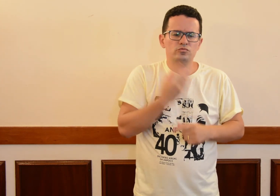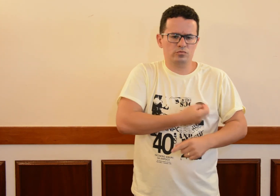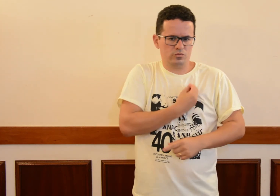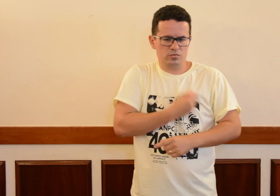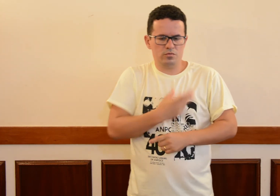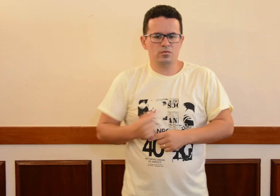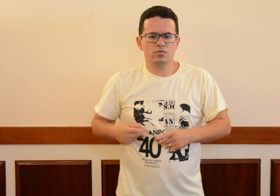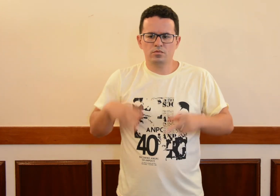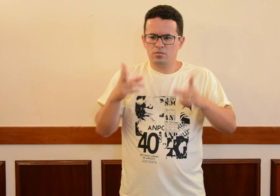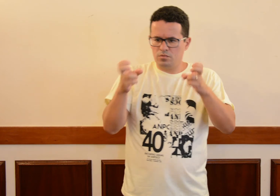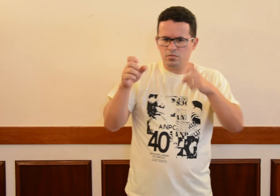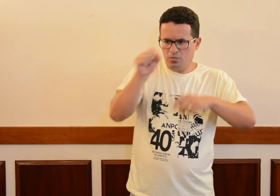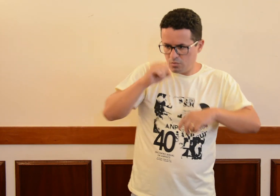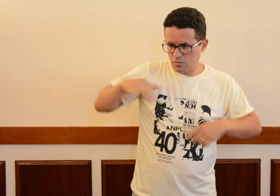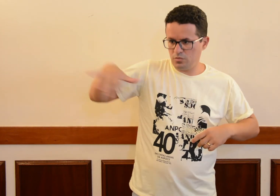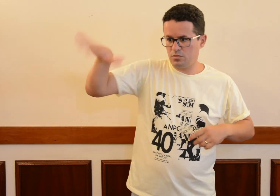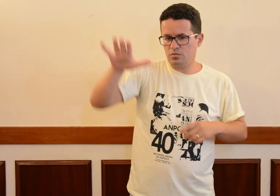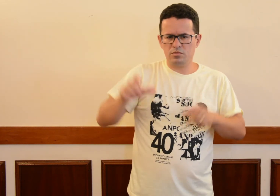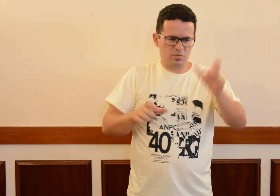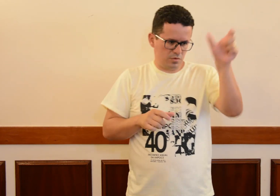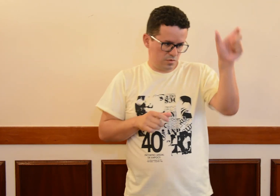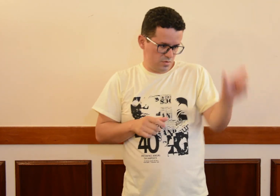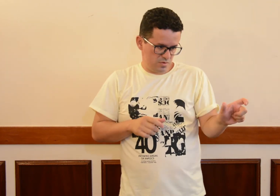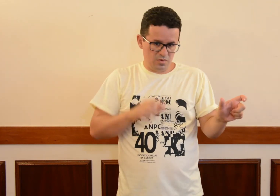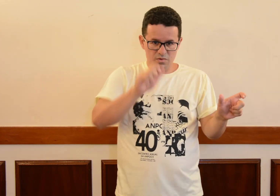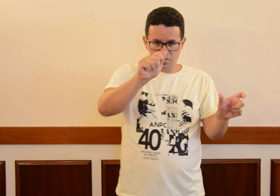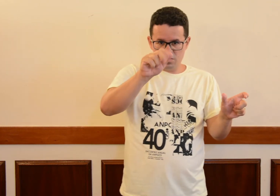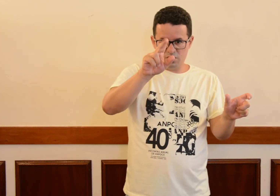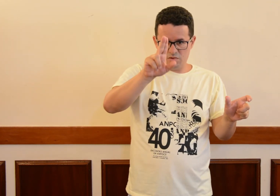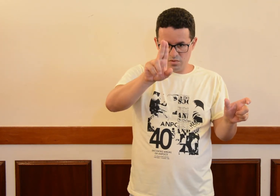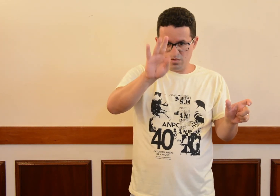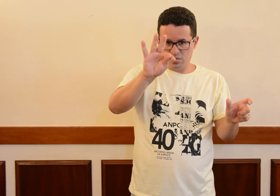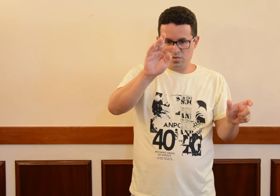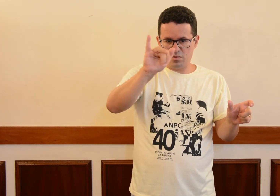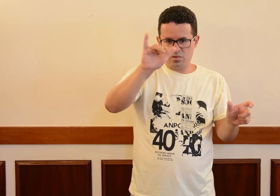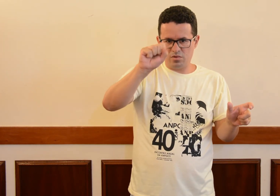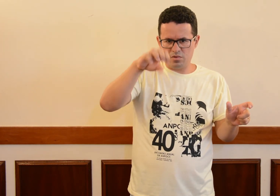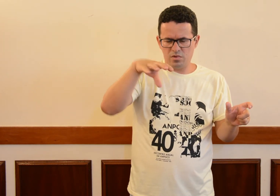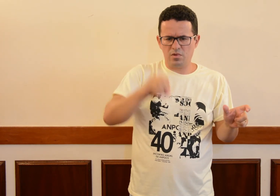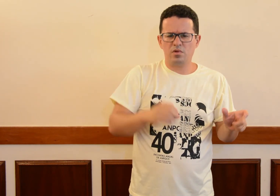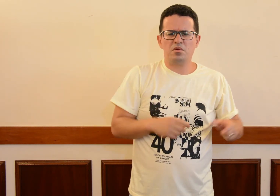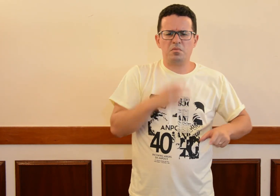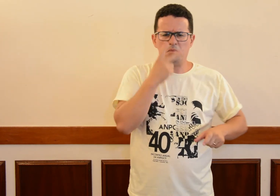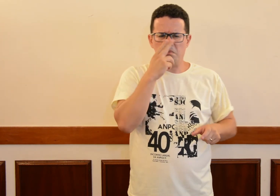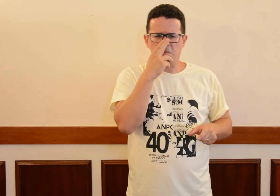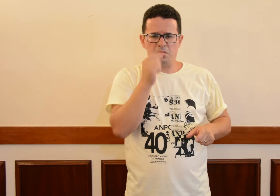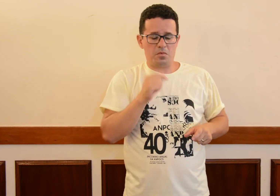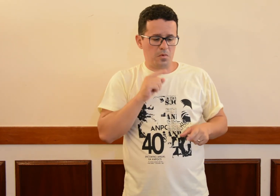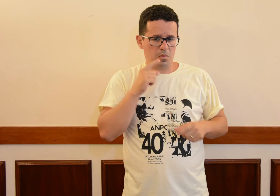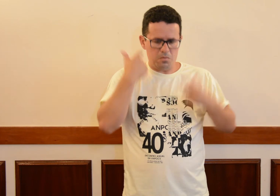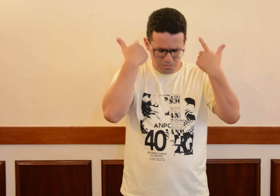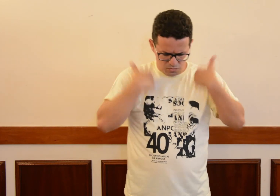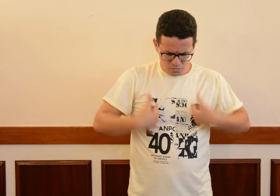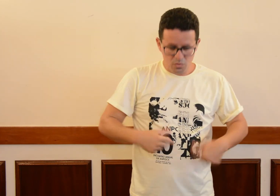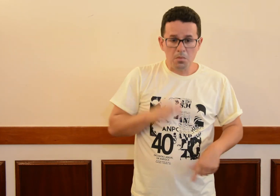nossa sociedade, o rótulo de autismo parece ainda estar sob o estigma do corpo perigoso e da mente fragilizada, que a